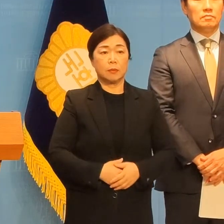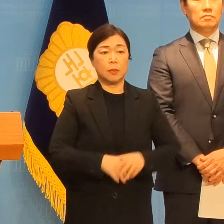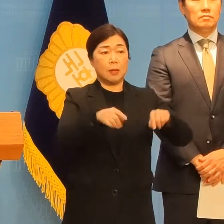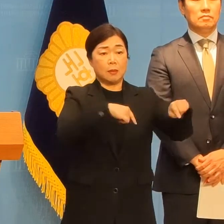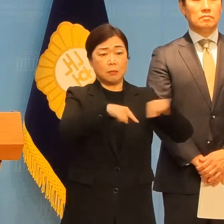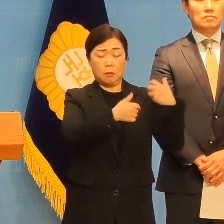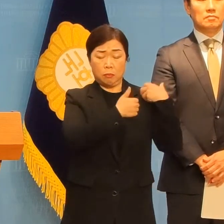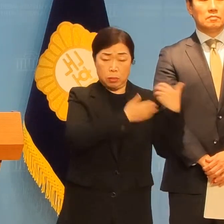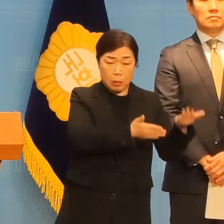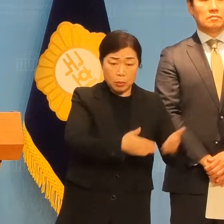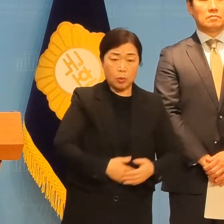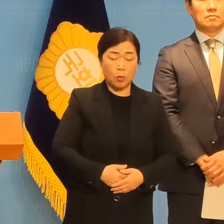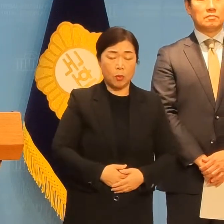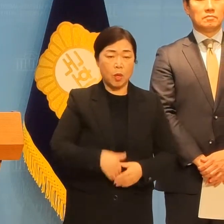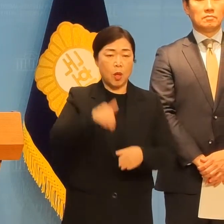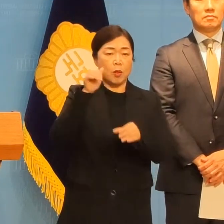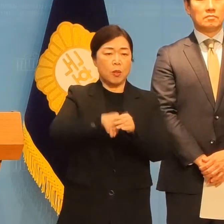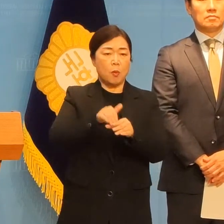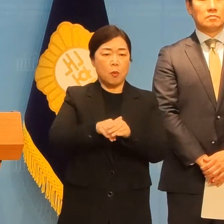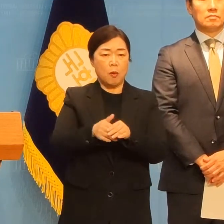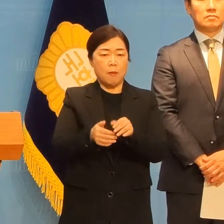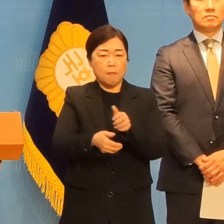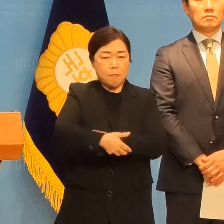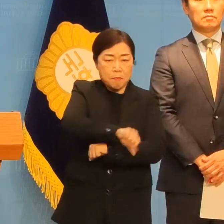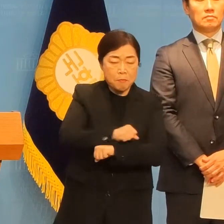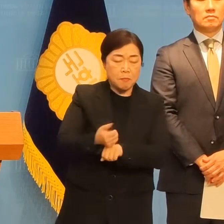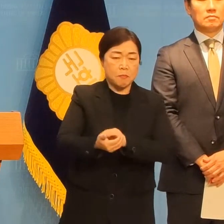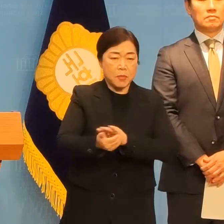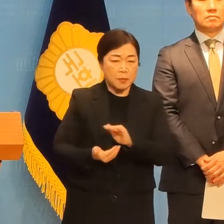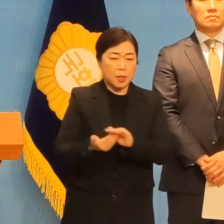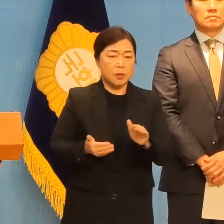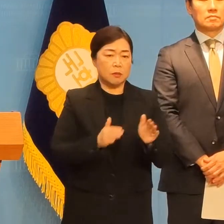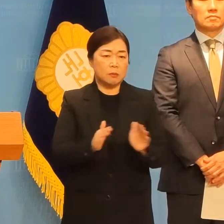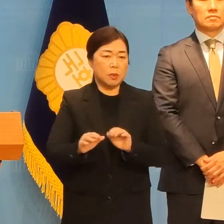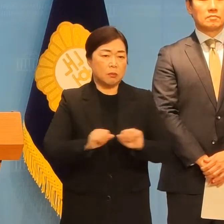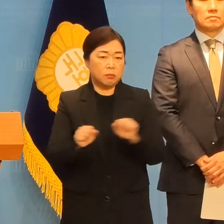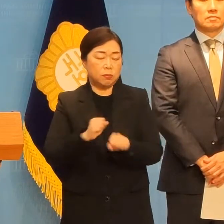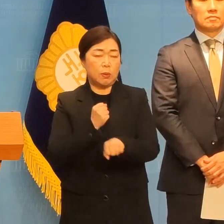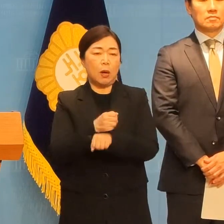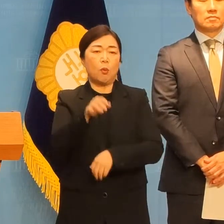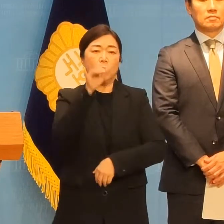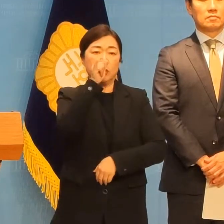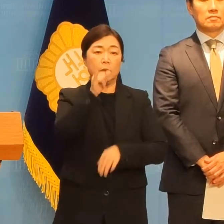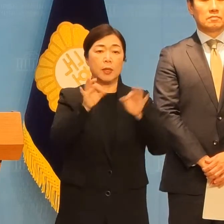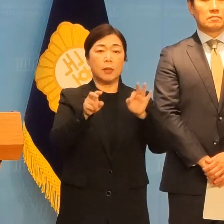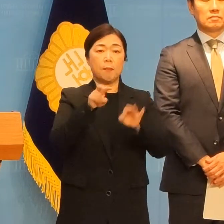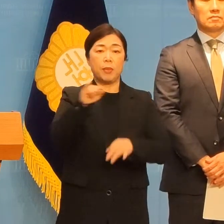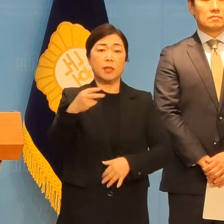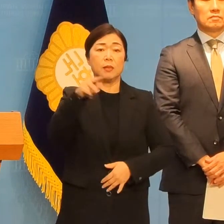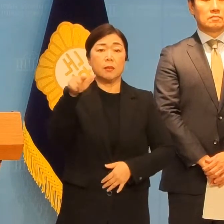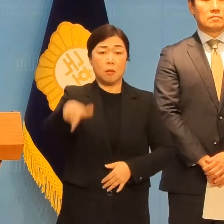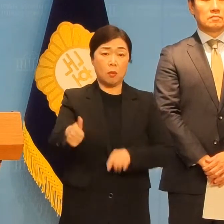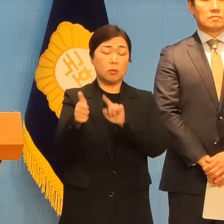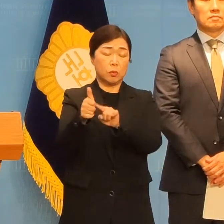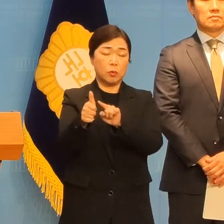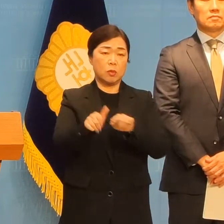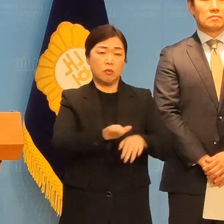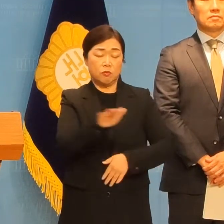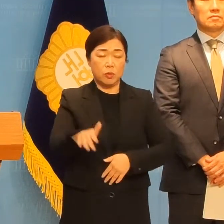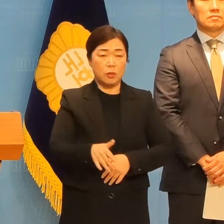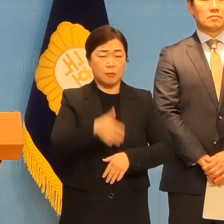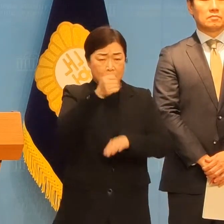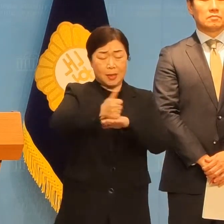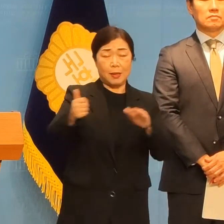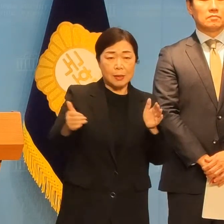방치한 채 선거판 콩밥만 맴돌고 있는 김민석 총리를 저희는